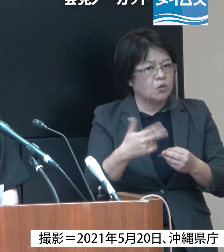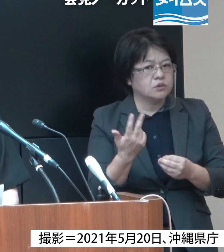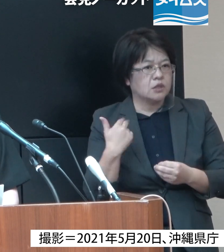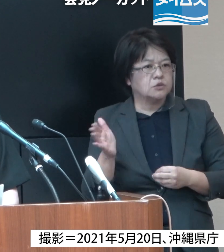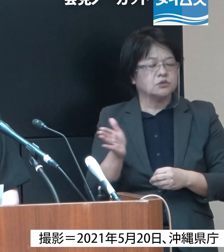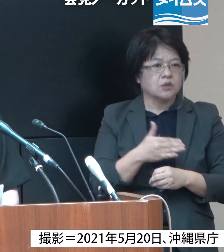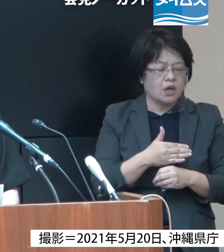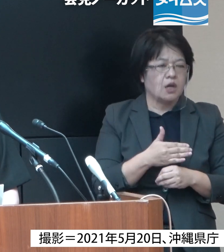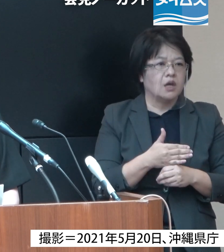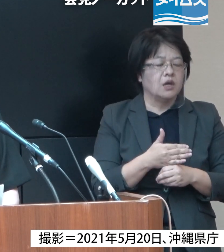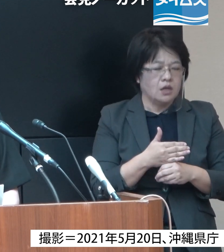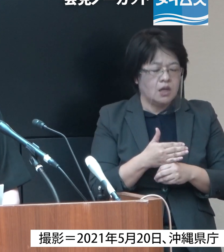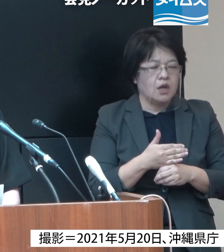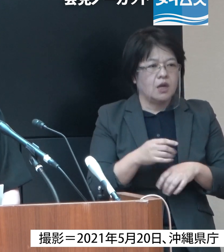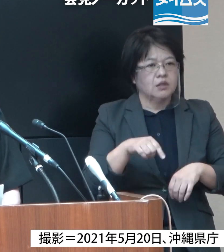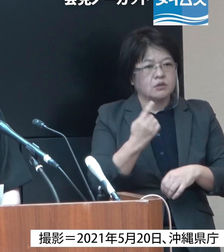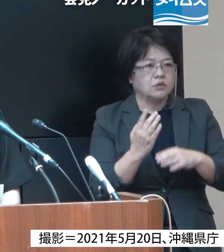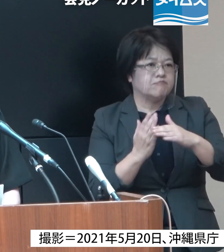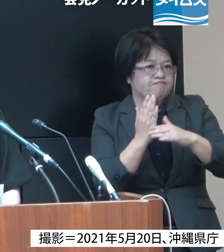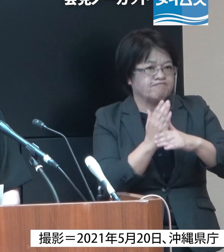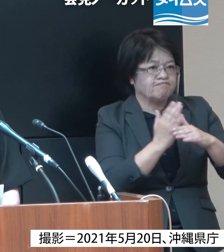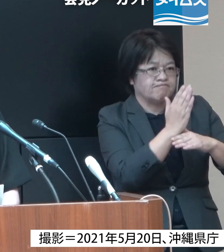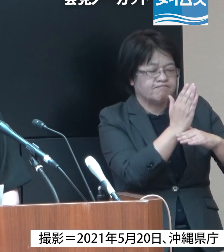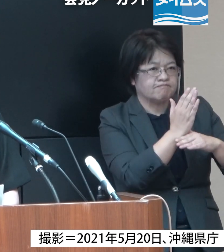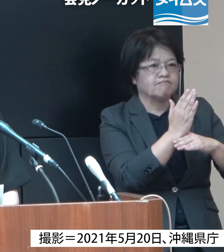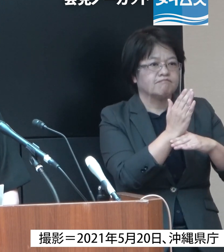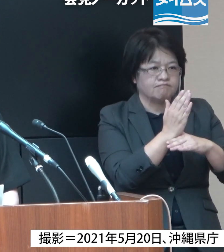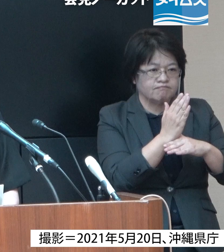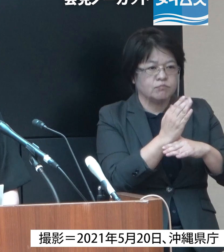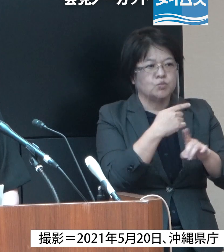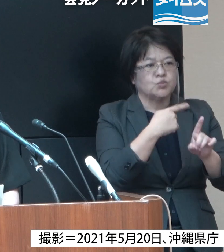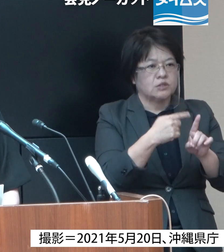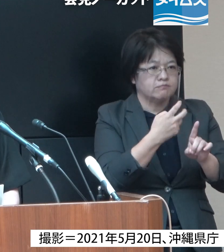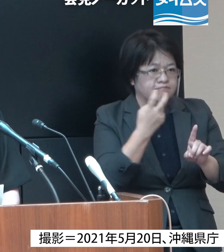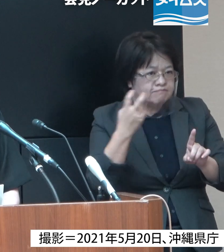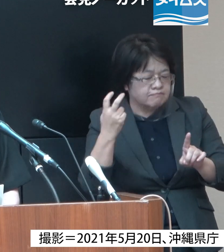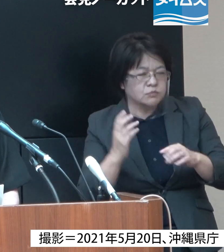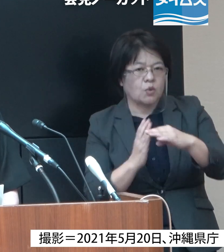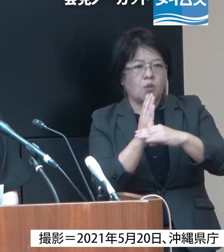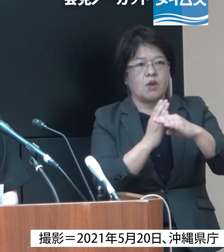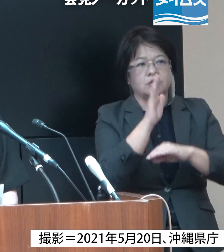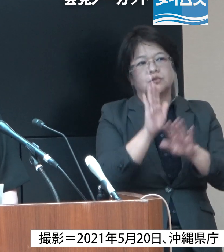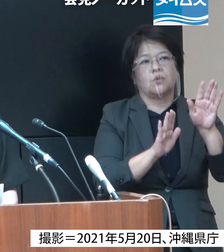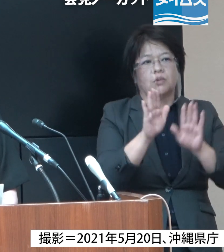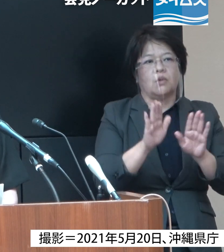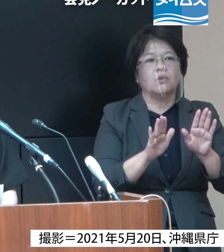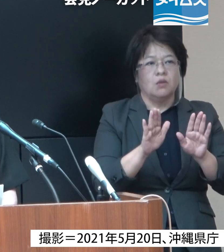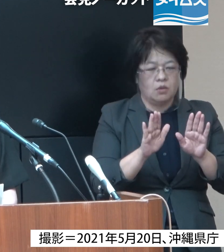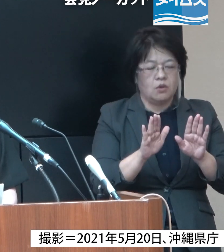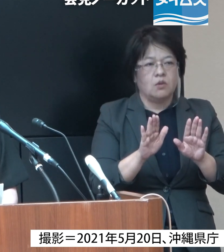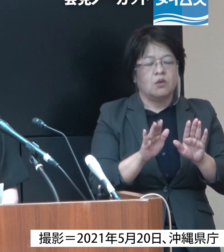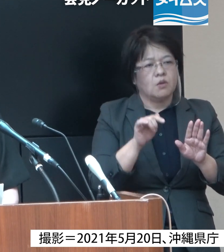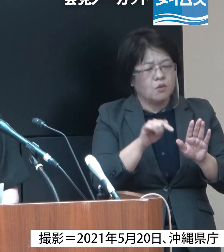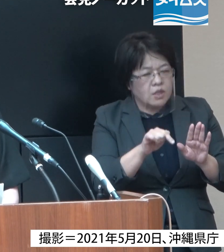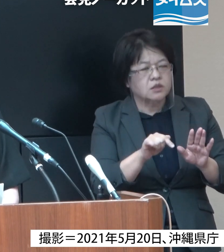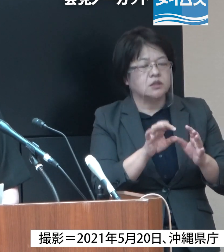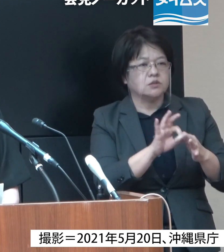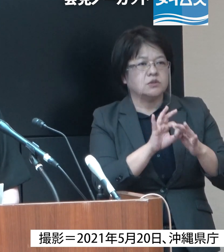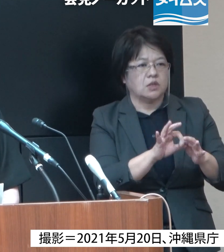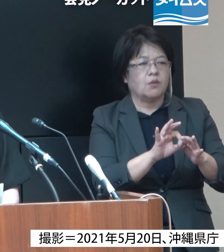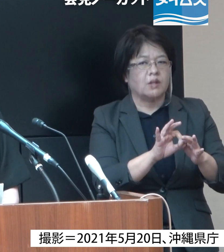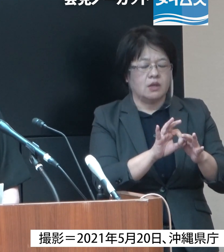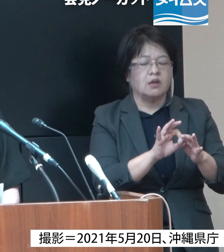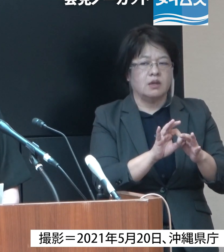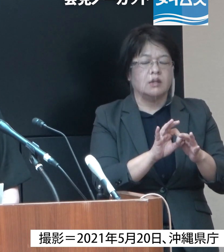ては100名以上の陽性者が出るというようなことになったことは非常に